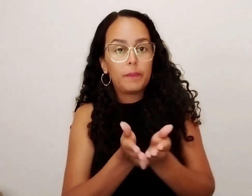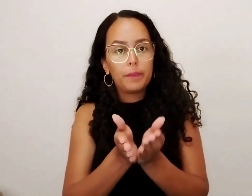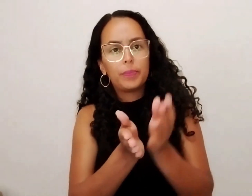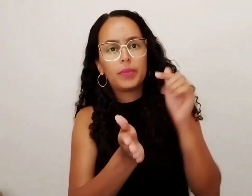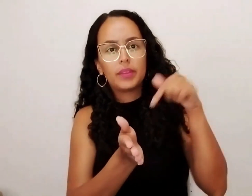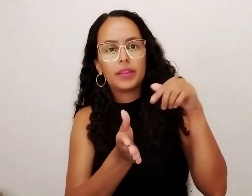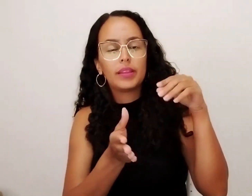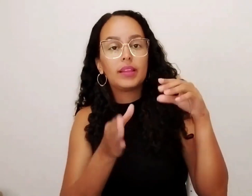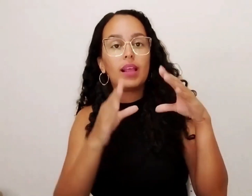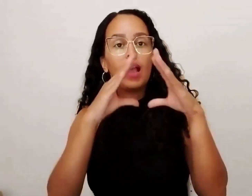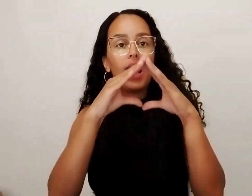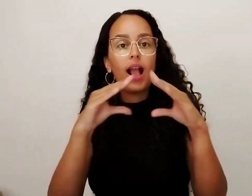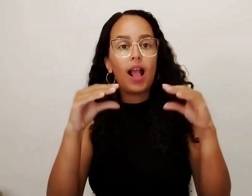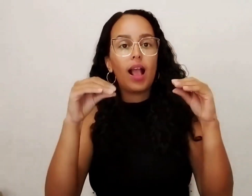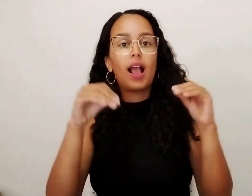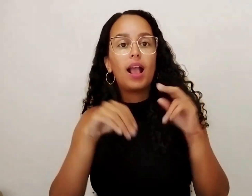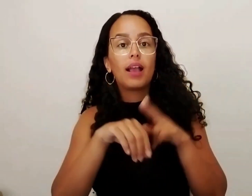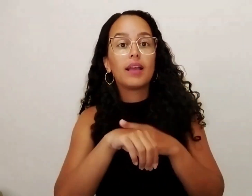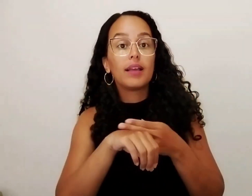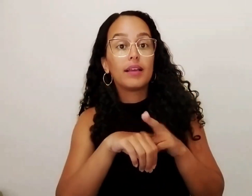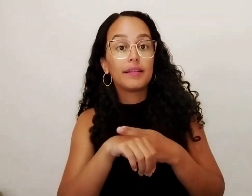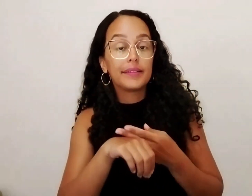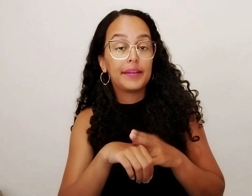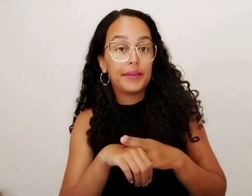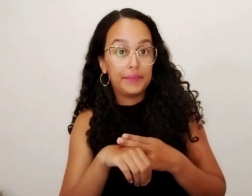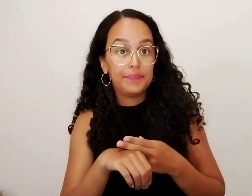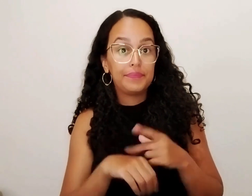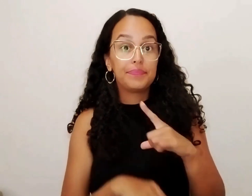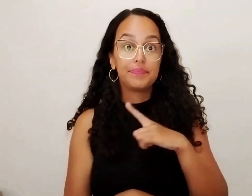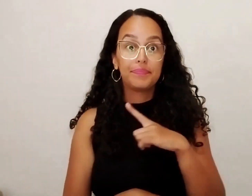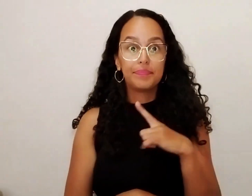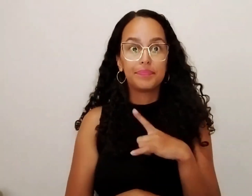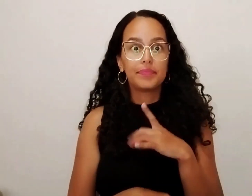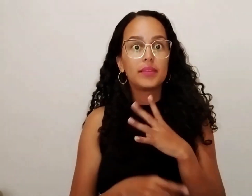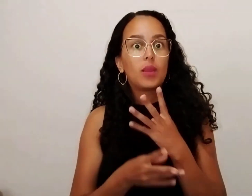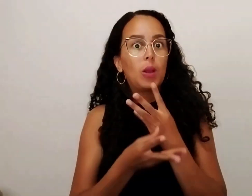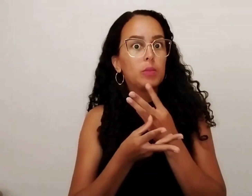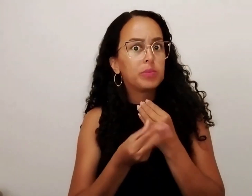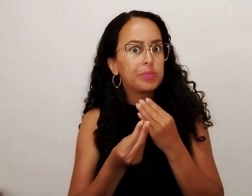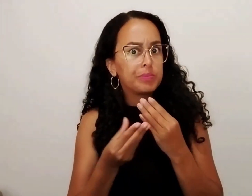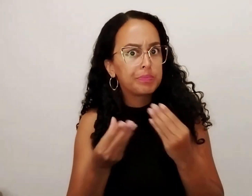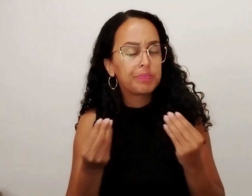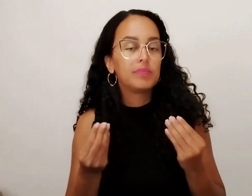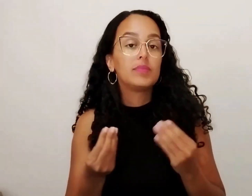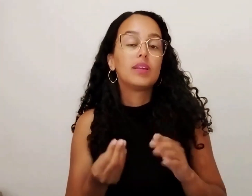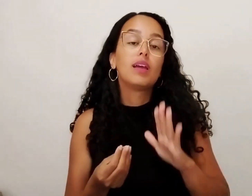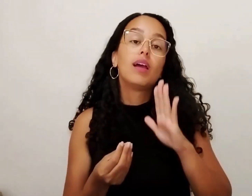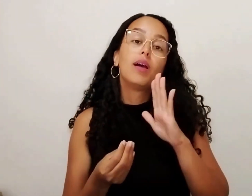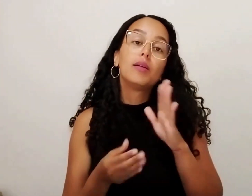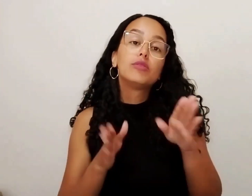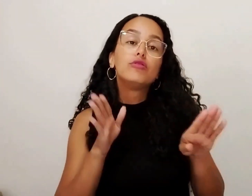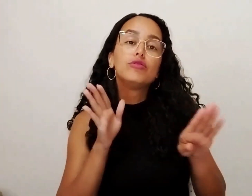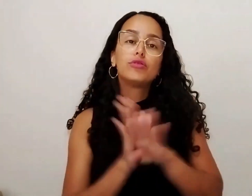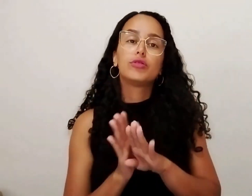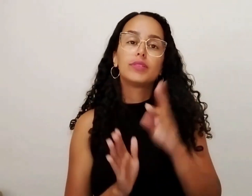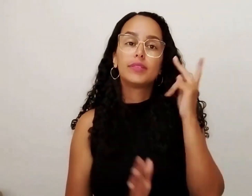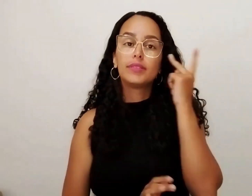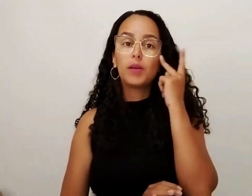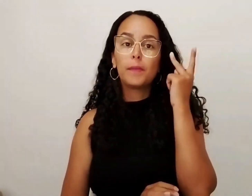eles descobrem que o cacau não tem tanto valor e que Venceslau Pietro